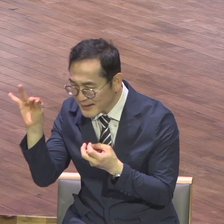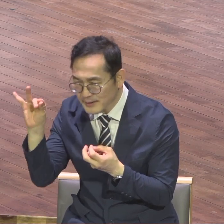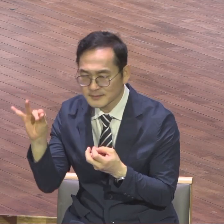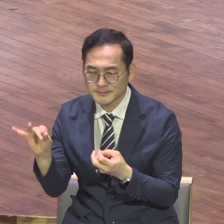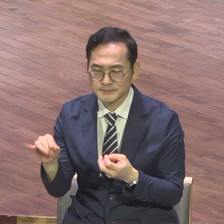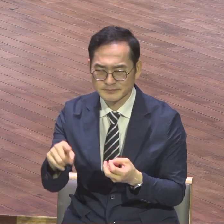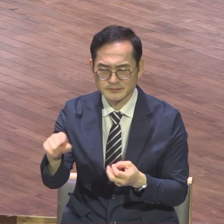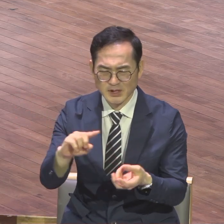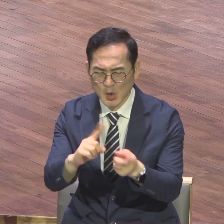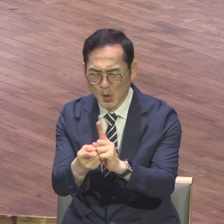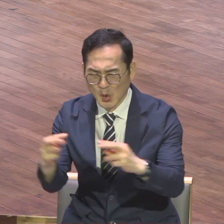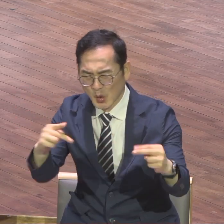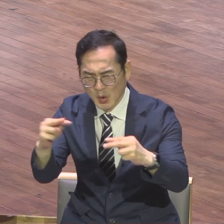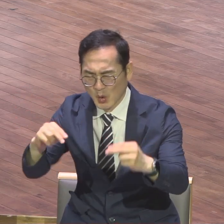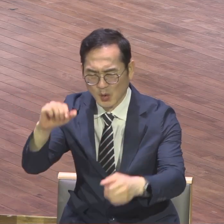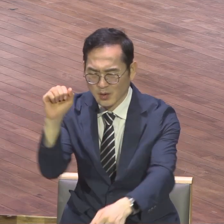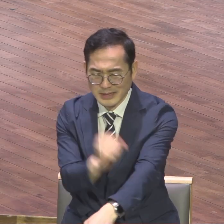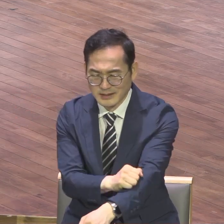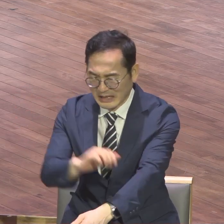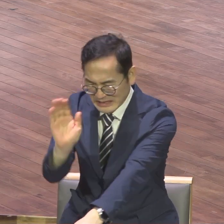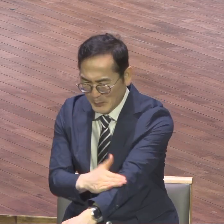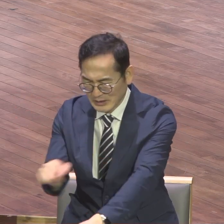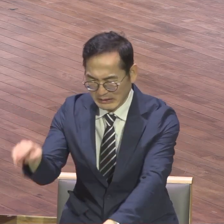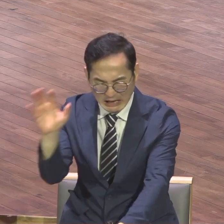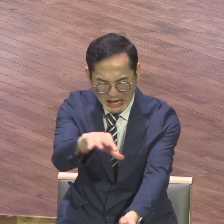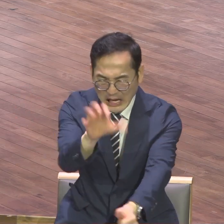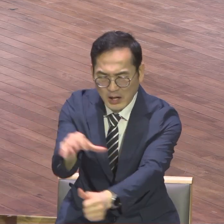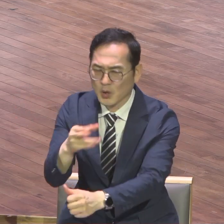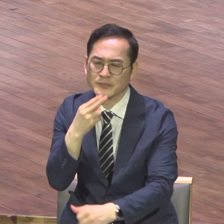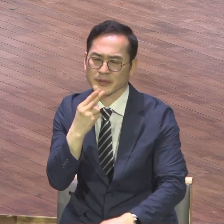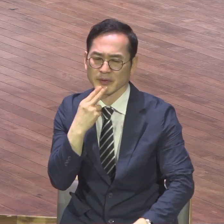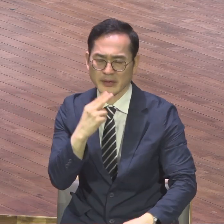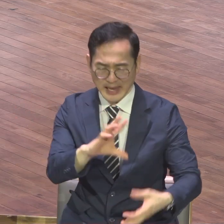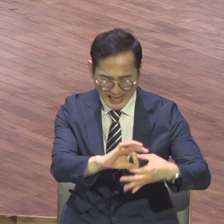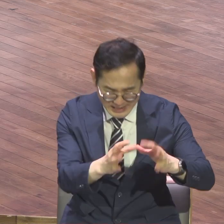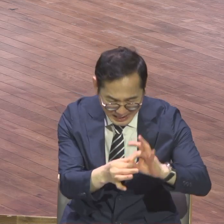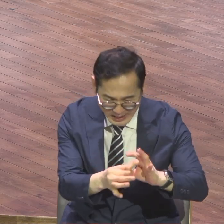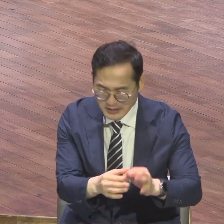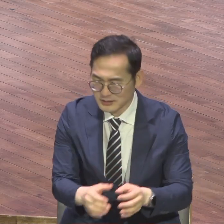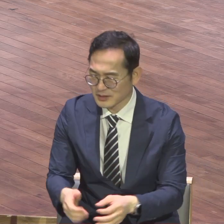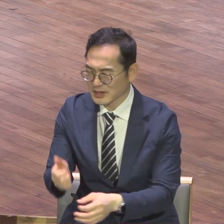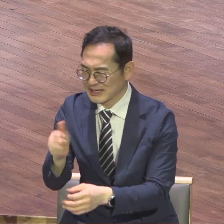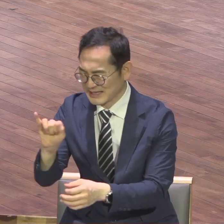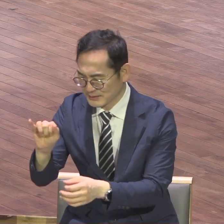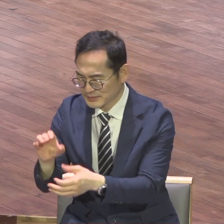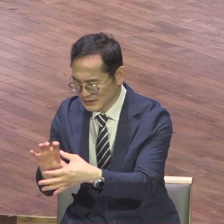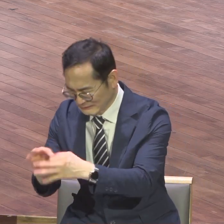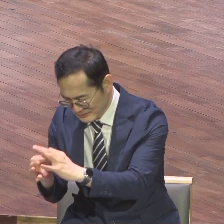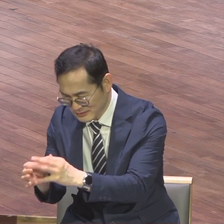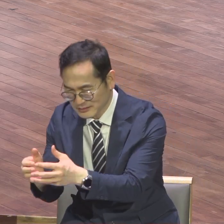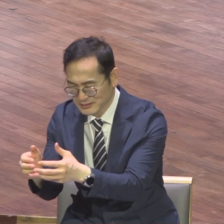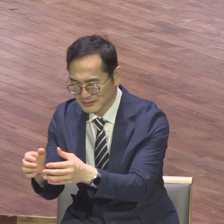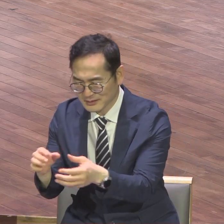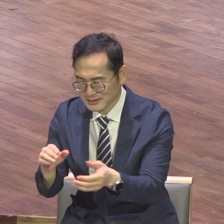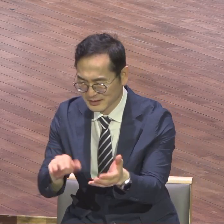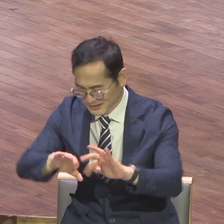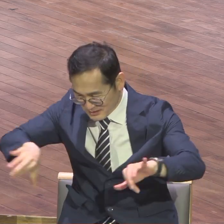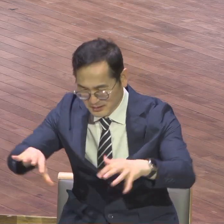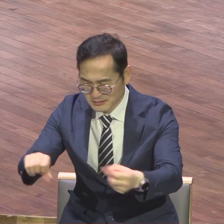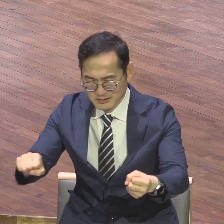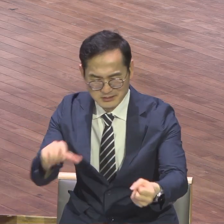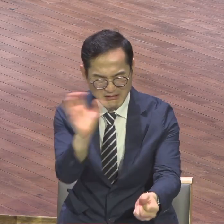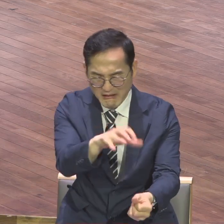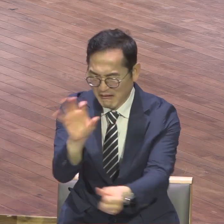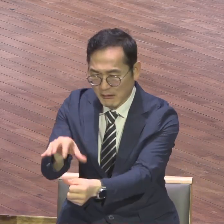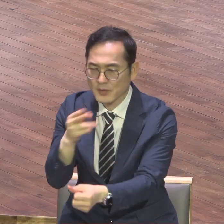잘못다 잘했다 못했다 따지지 않았어요. 그거 따지 뭐 헬라파 유대파 전혀 따지지 않았어요.